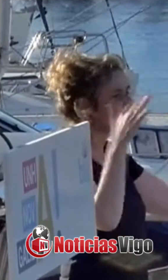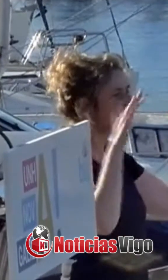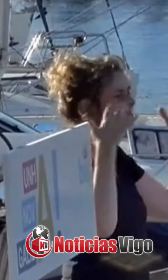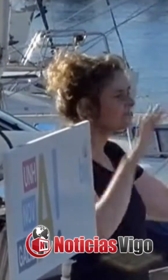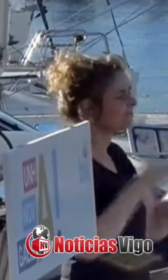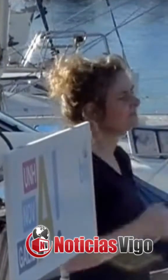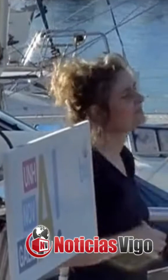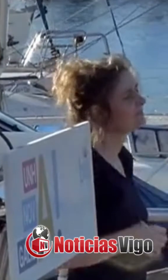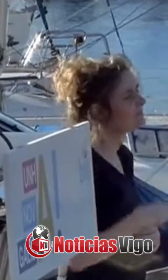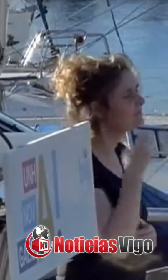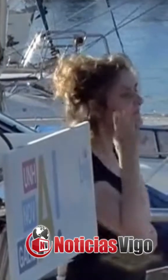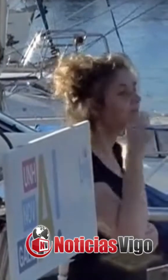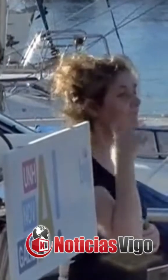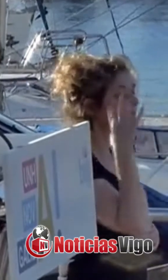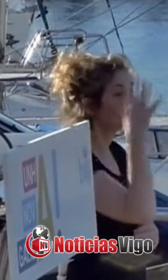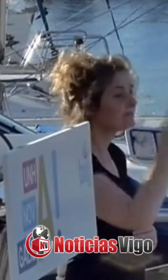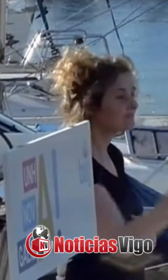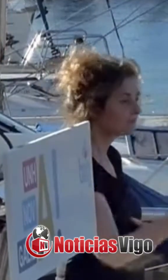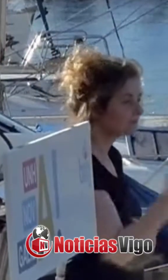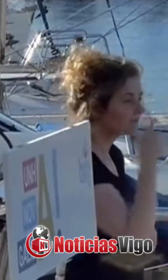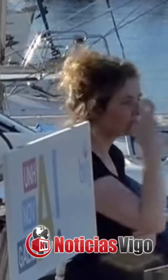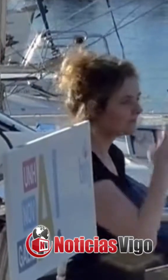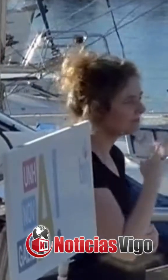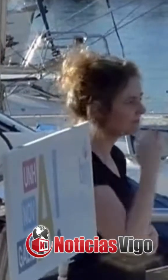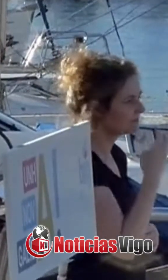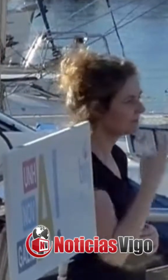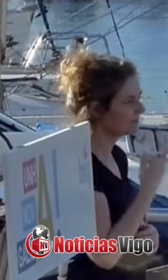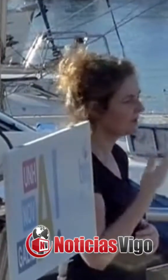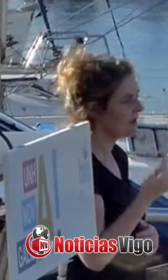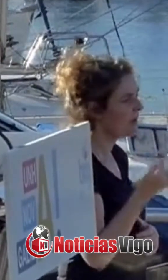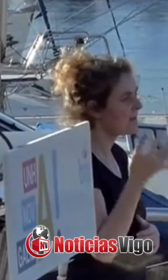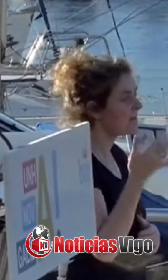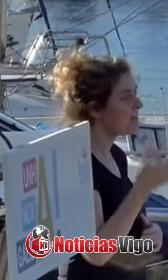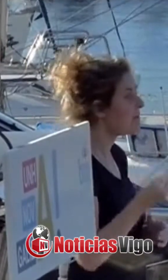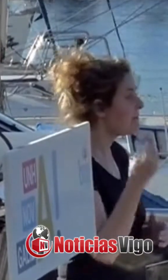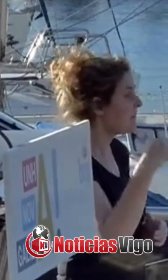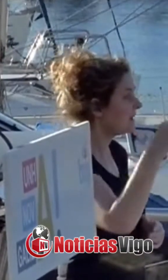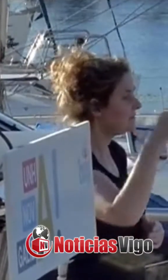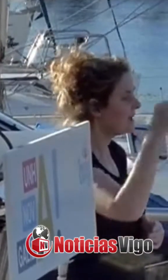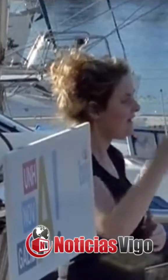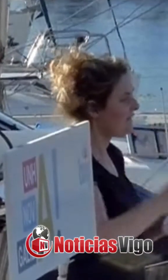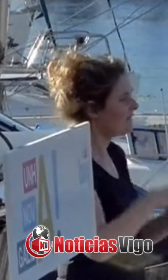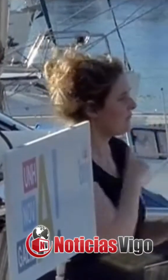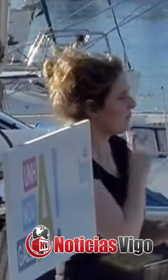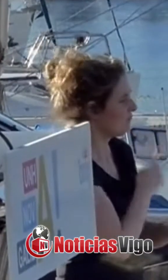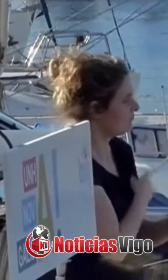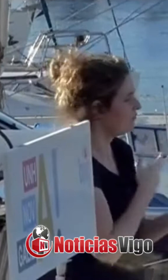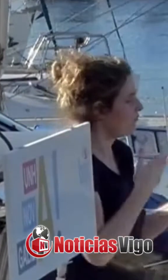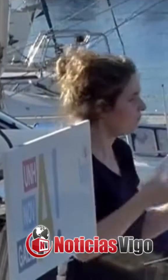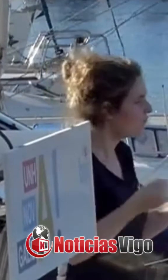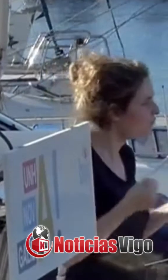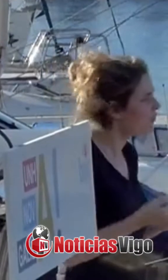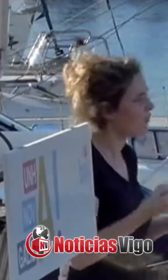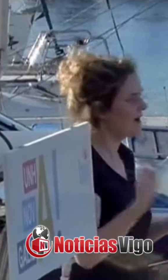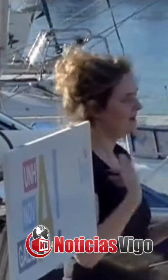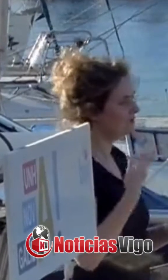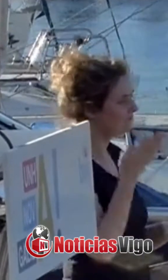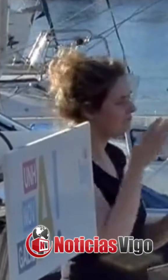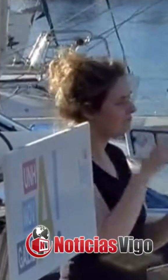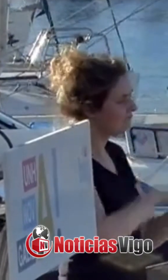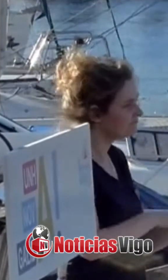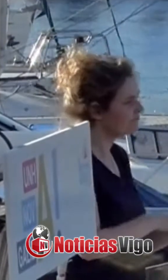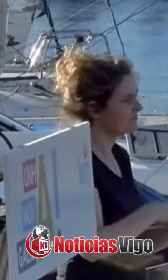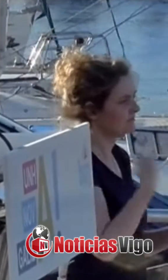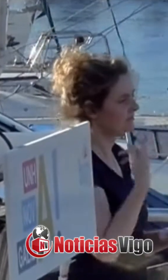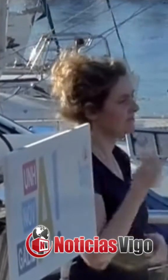Durante estes 4 anos fomos sumando mans, acumulando forza, recuperando a presenza no Concello